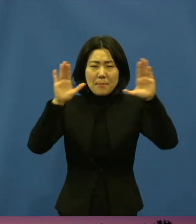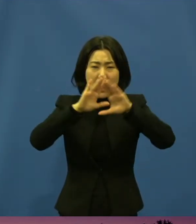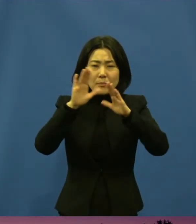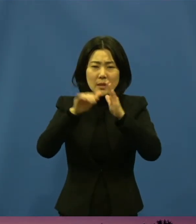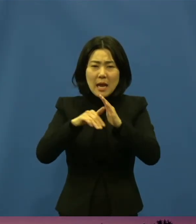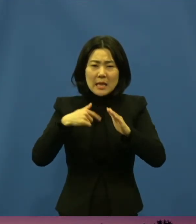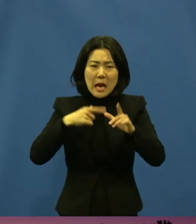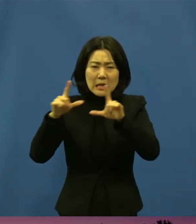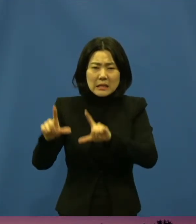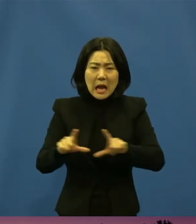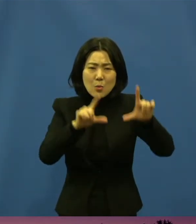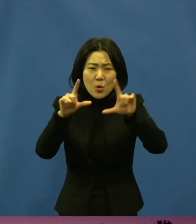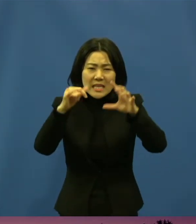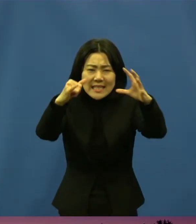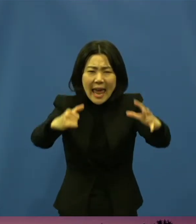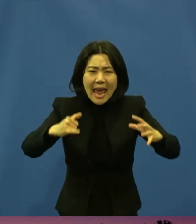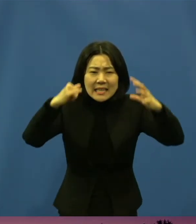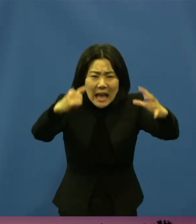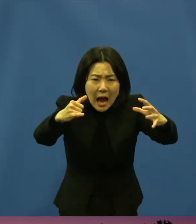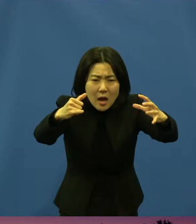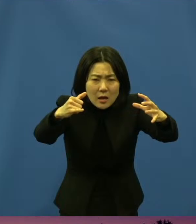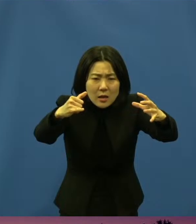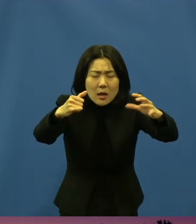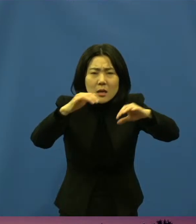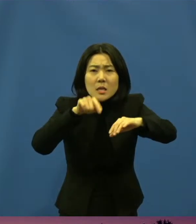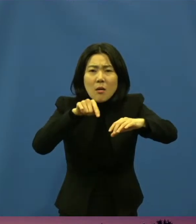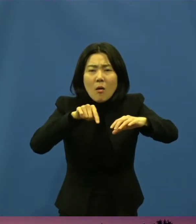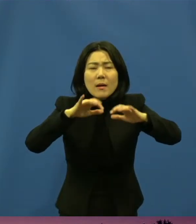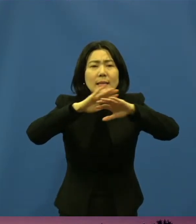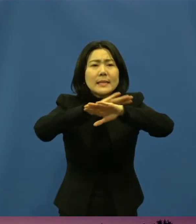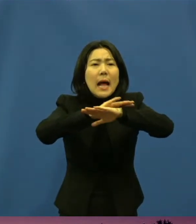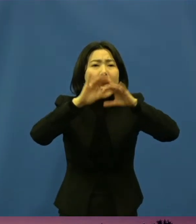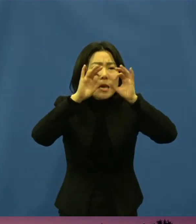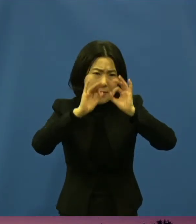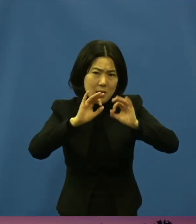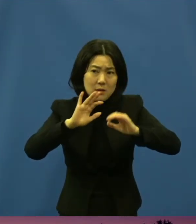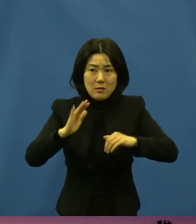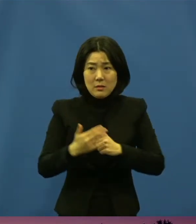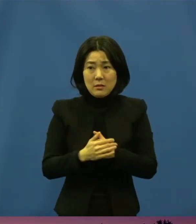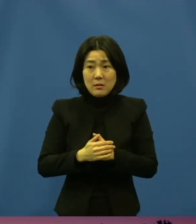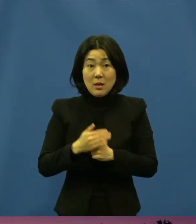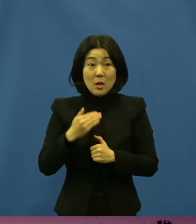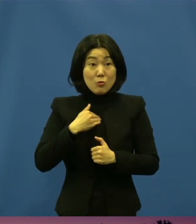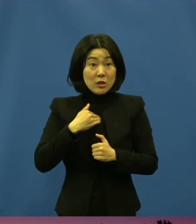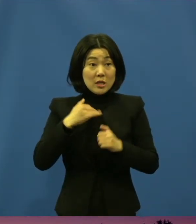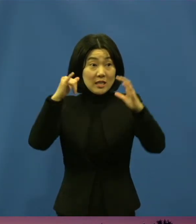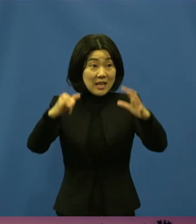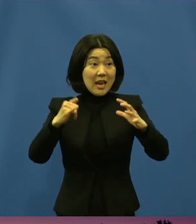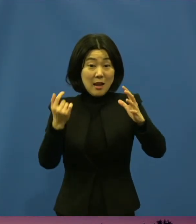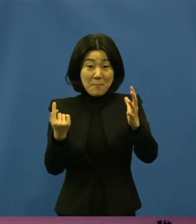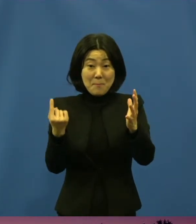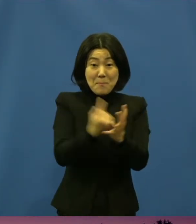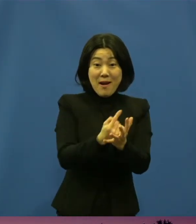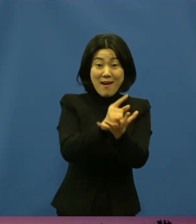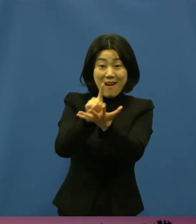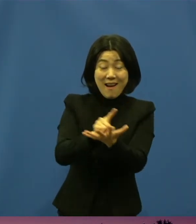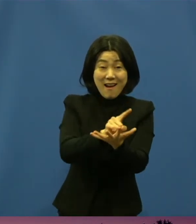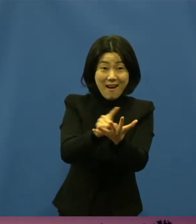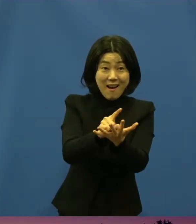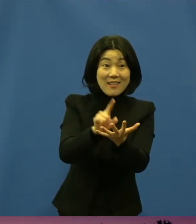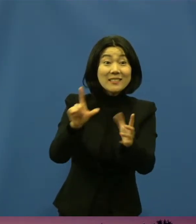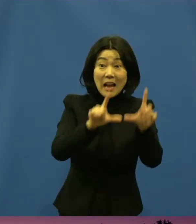돼요. 세상을 왜 우리가 지금 세상 속에 사는데, 매일 세상 속에 사는데 이